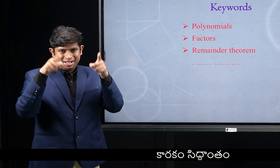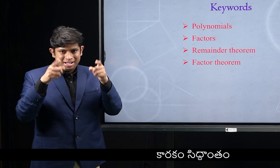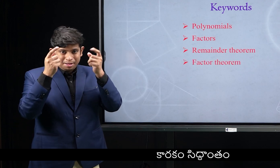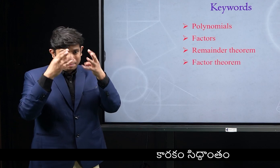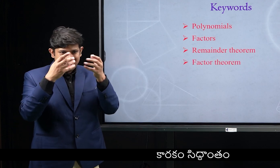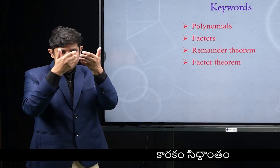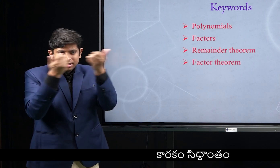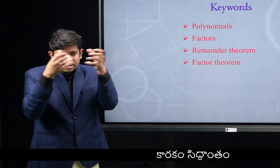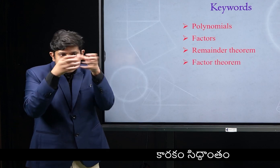కారకం సిద్ధాంతం,